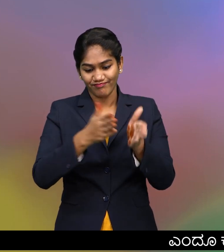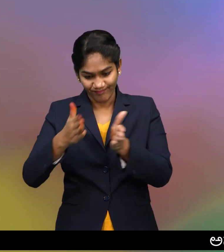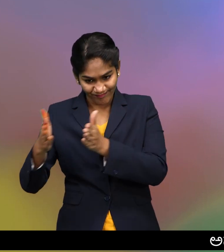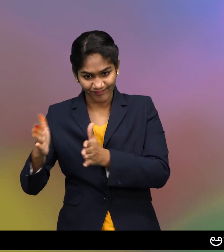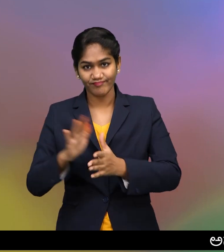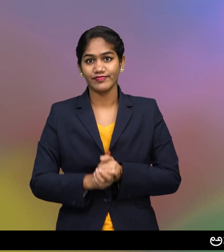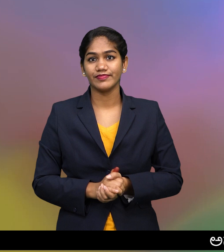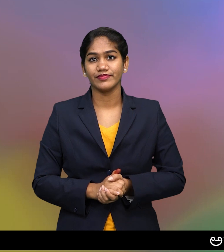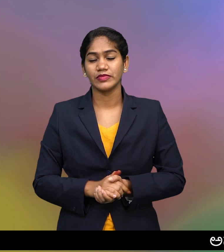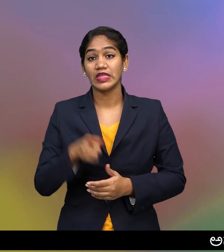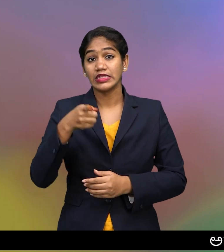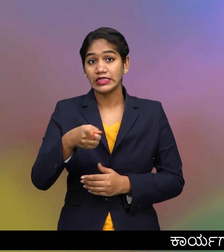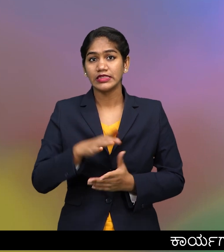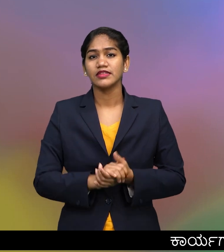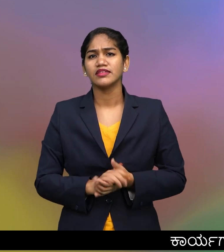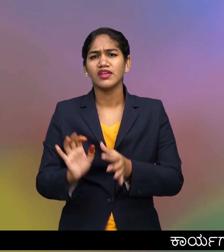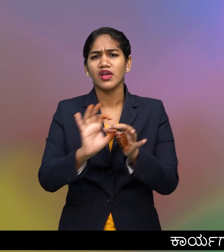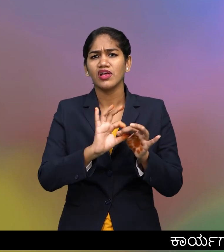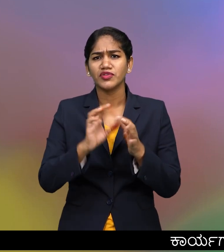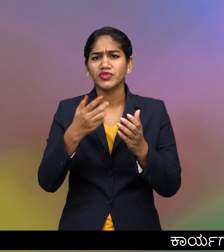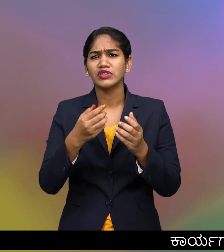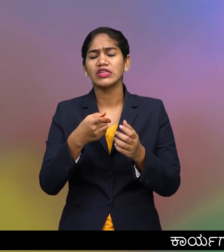ಅವು ನಿರ್ದಿಷ್ಟ ಕಾರ್ಯಗಳಿಗೆ ಸಂಬಂಧಿಸಿವೆ.